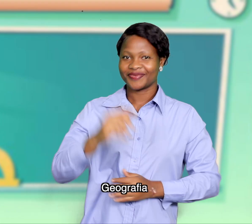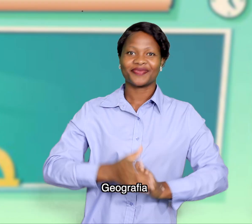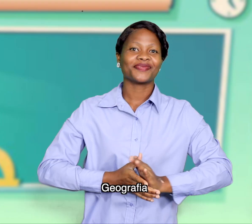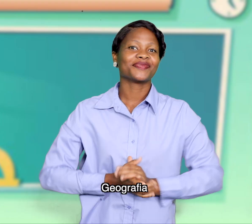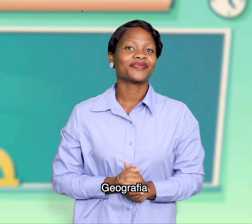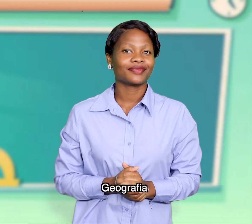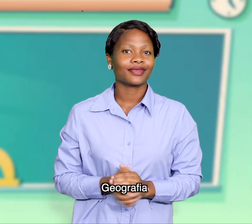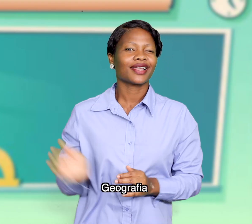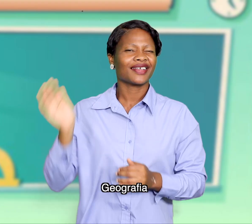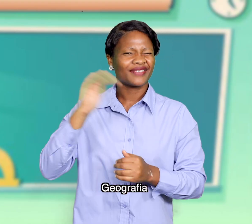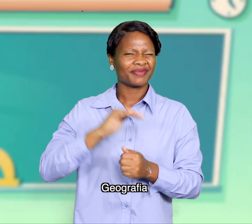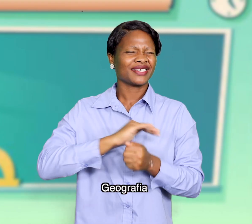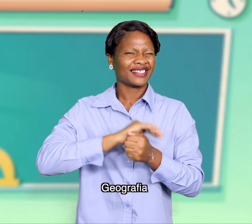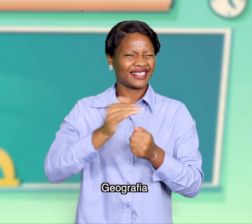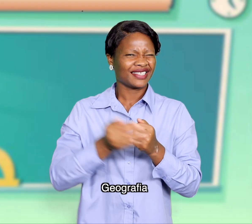geografia.